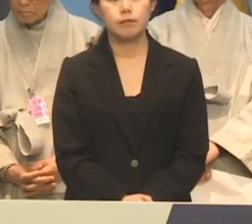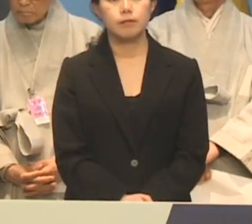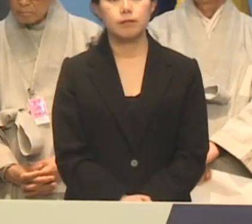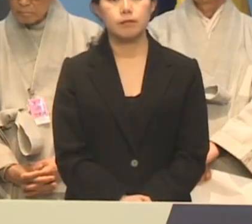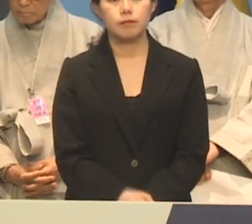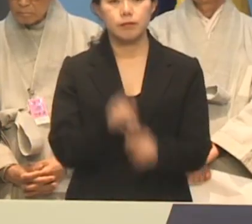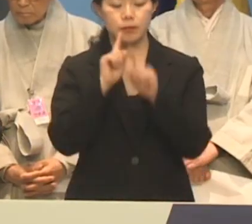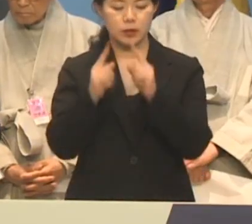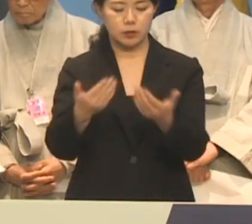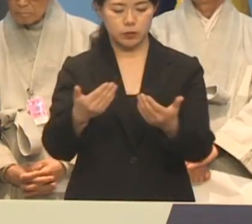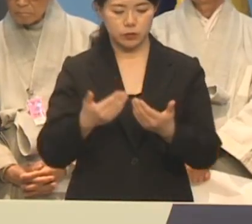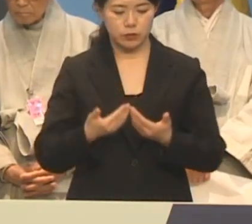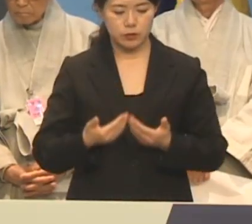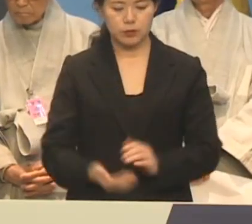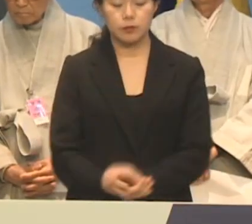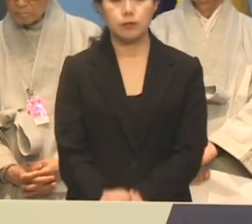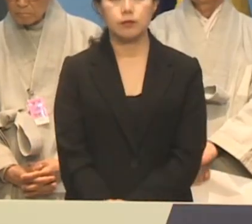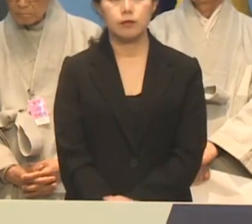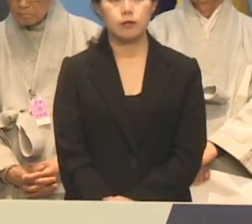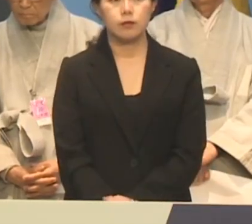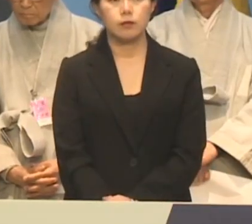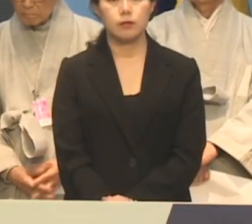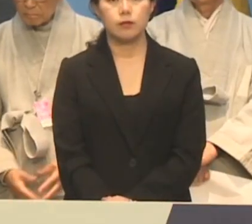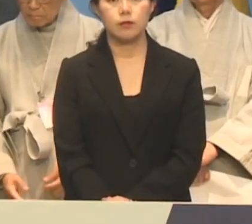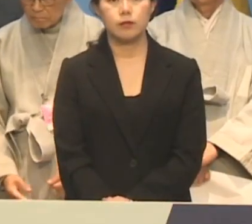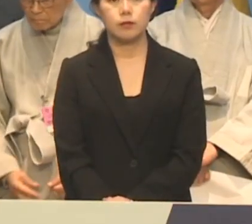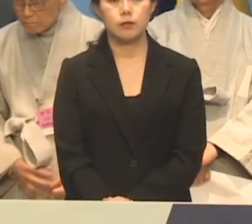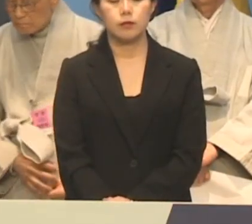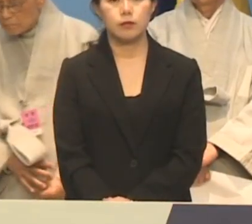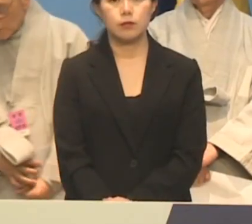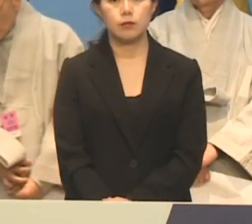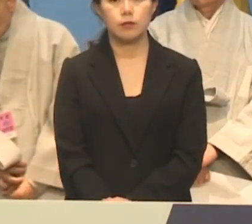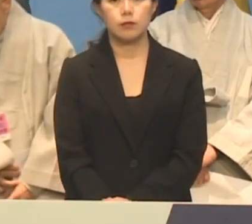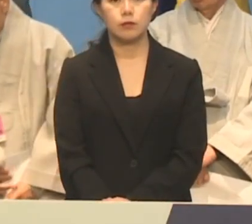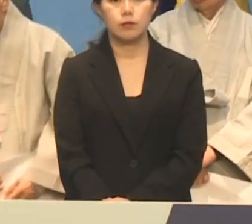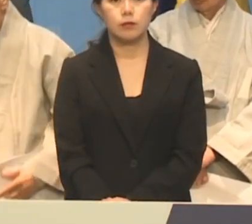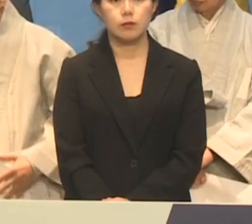발언 말씀 전해 주시겠습니다.